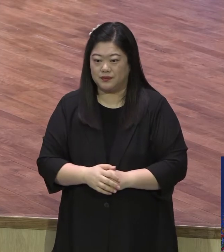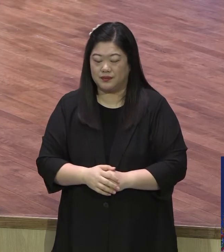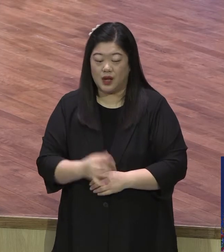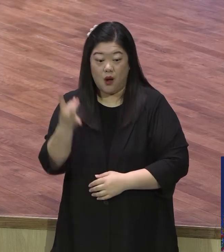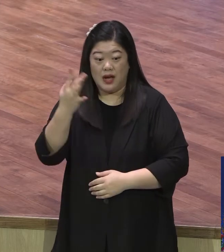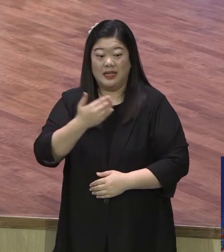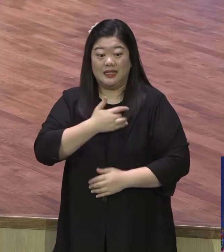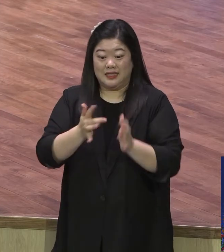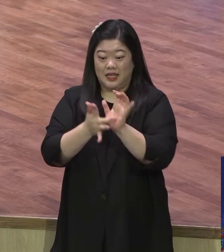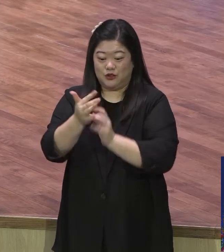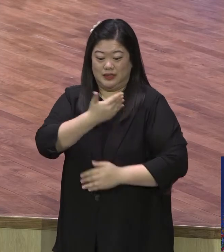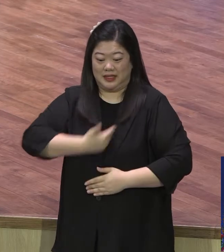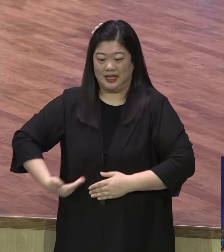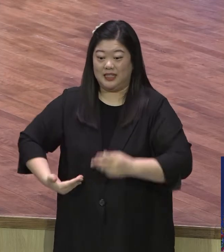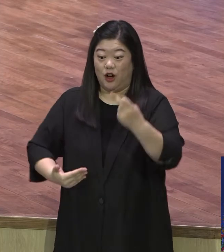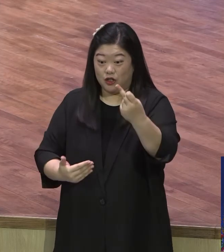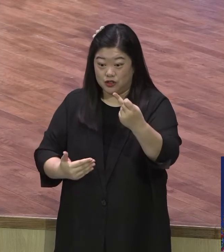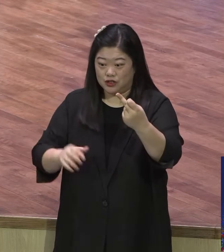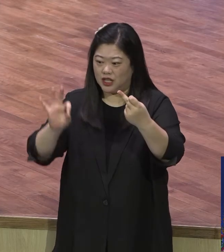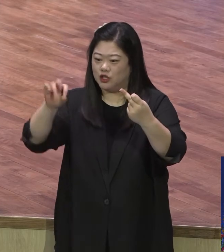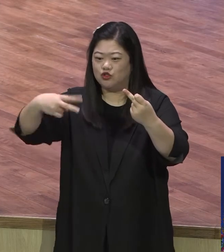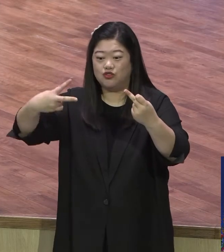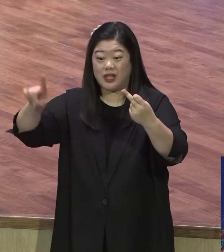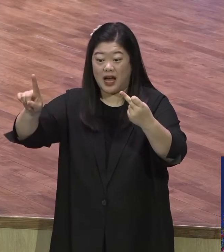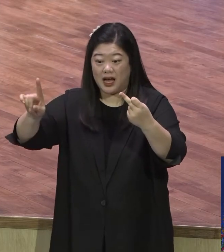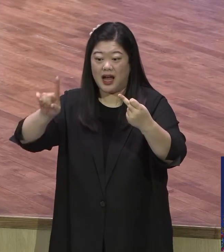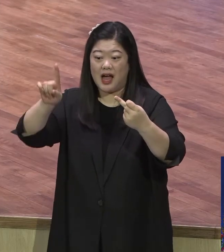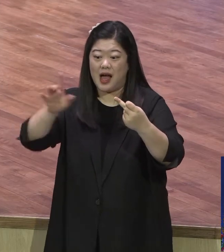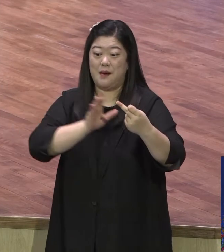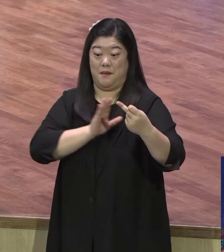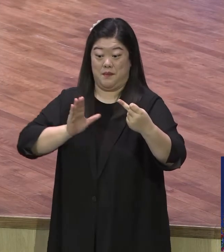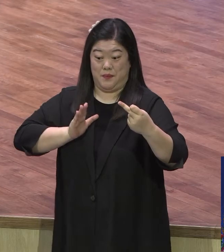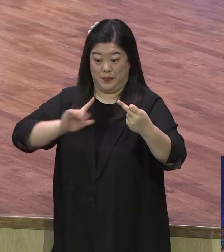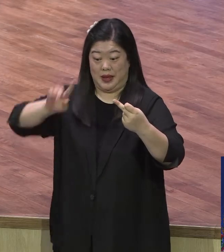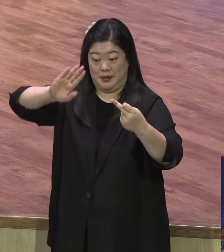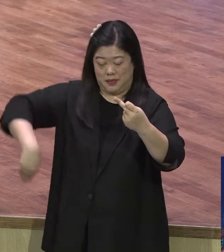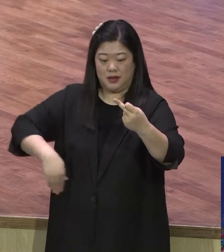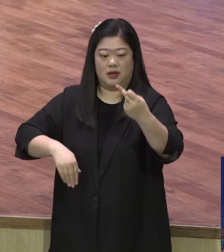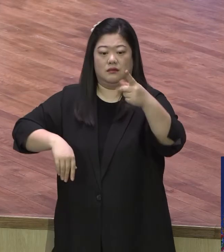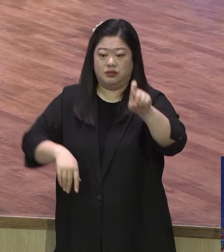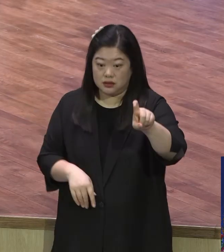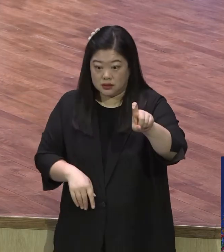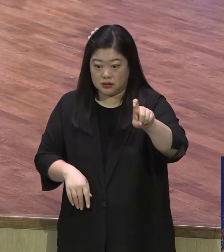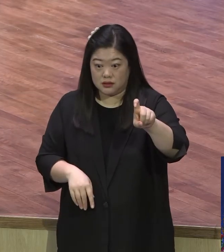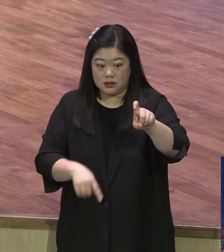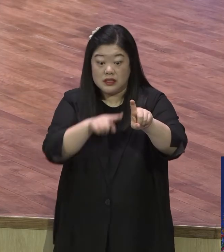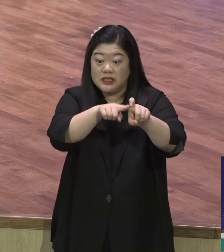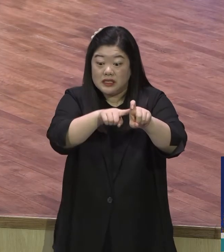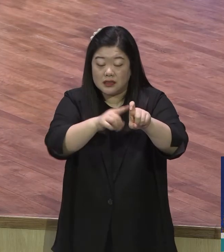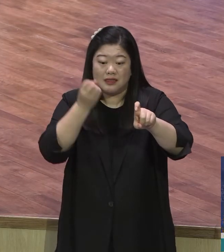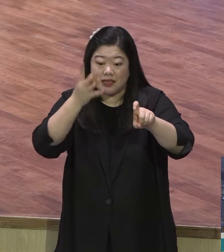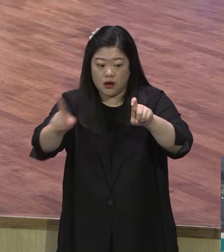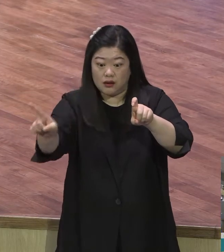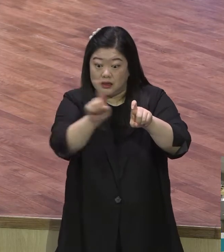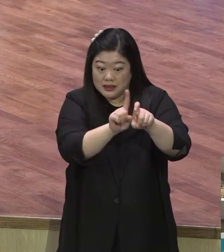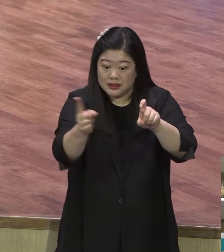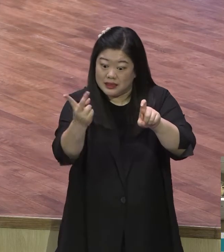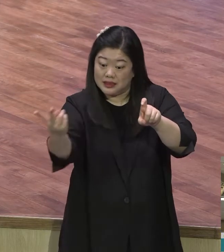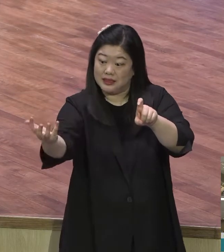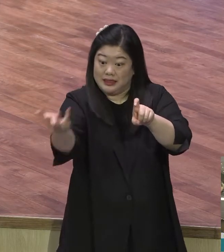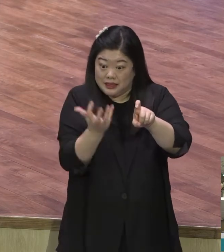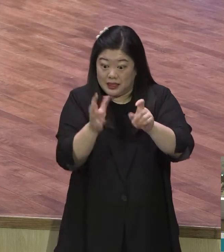핵심 자격이 뭐였냐 제자를 세우는데 핵심 자격이 바로 부활이었어요 항상 우리와 함께